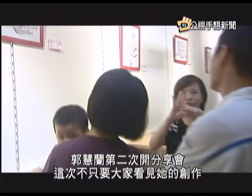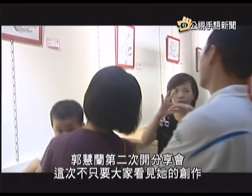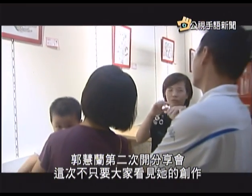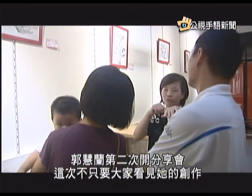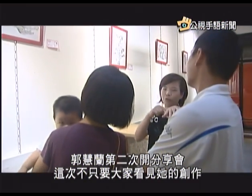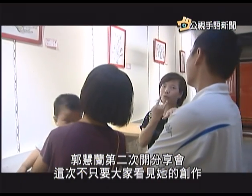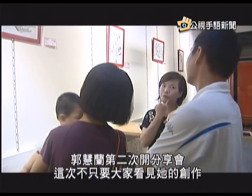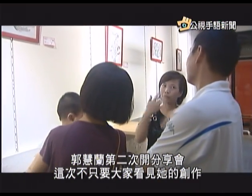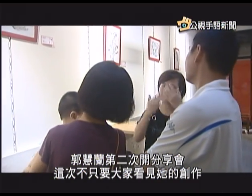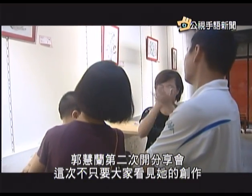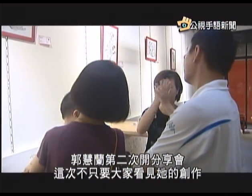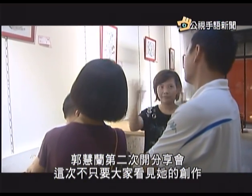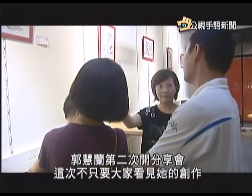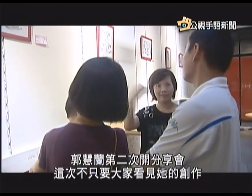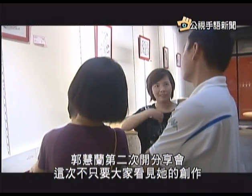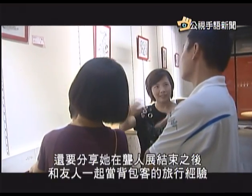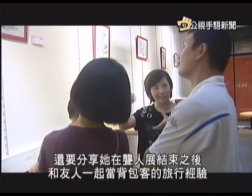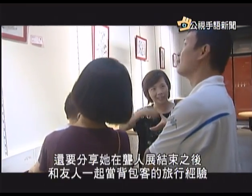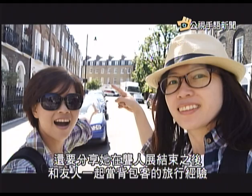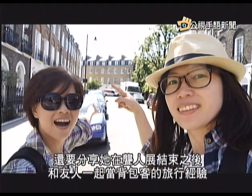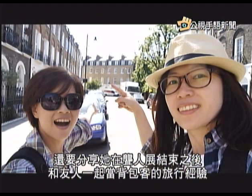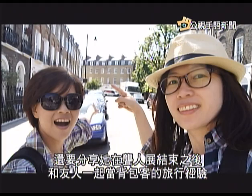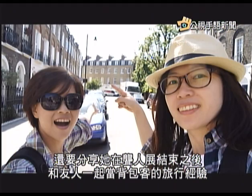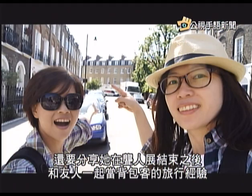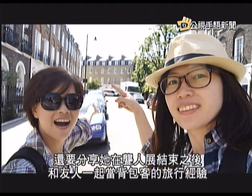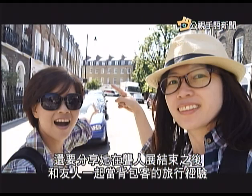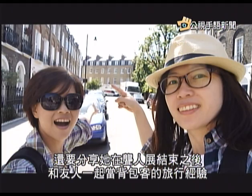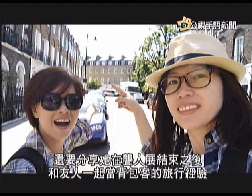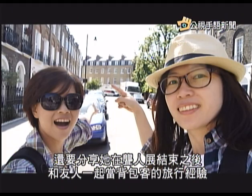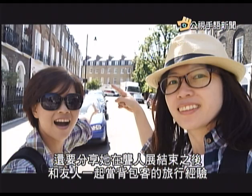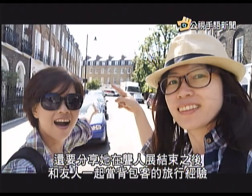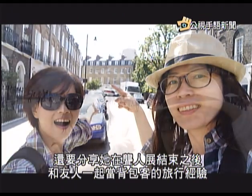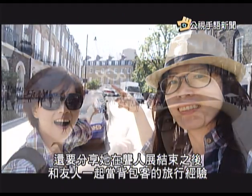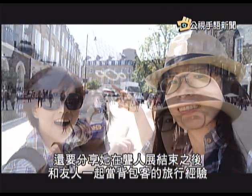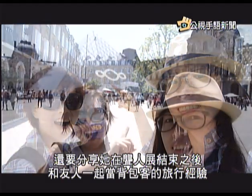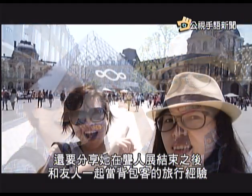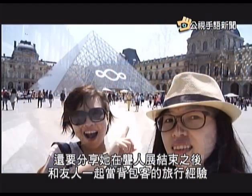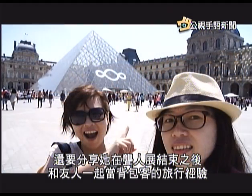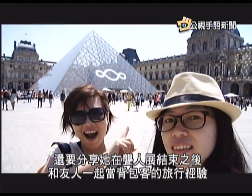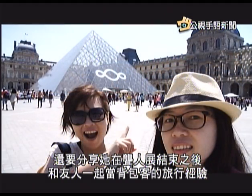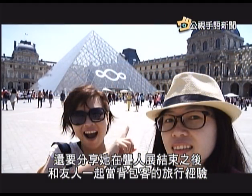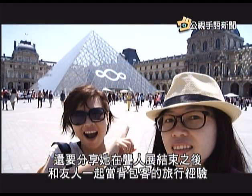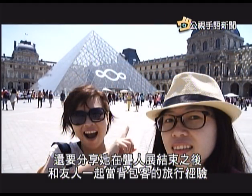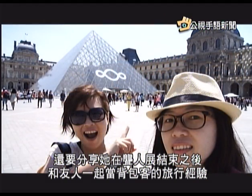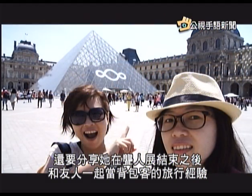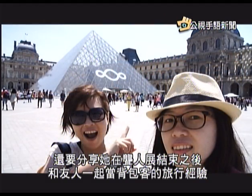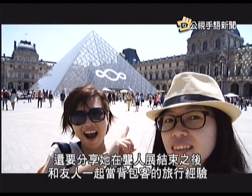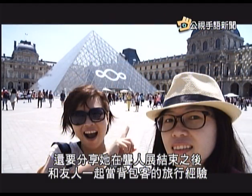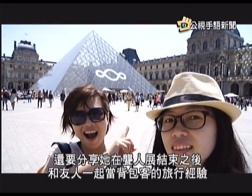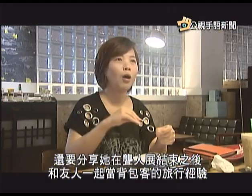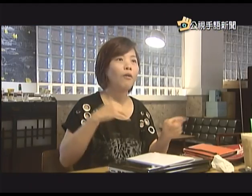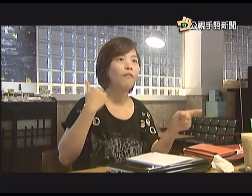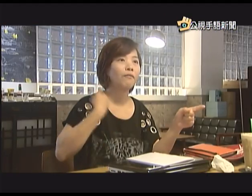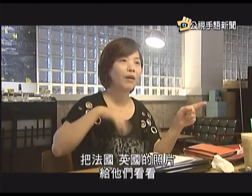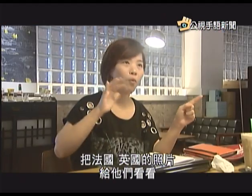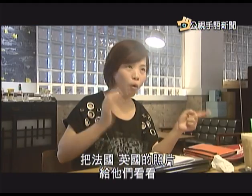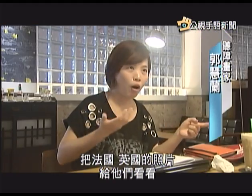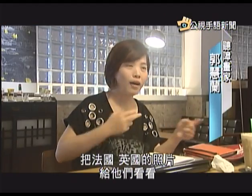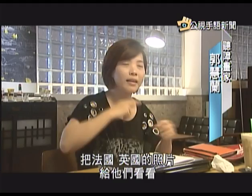家看见他的创作，还要分享他在聋人展结束之后和友人一起当背包客的旅行经验， 把法